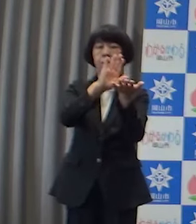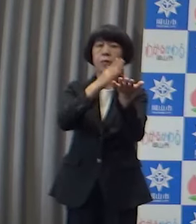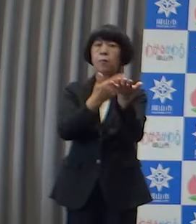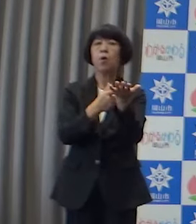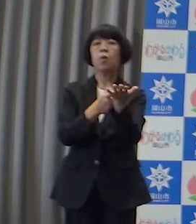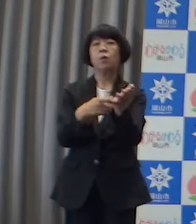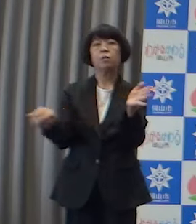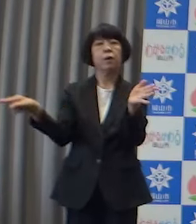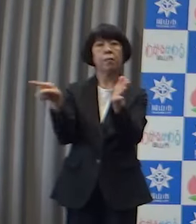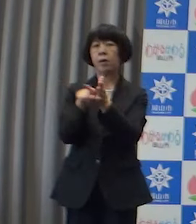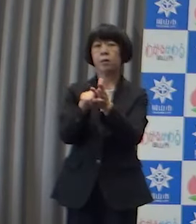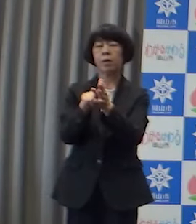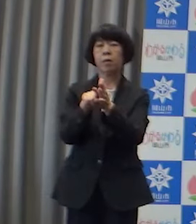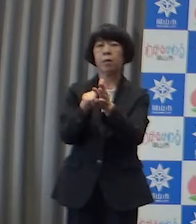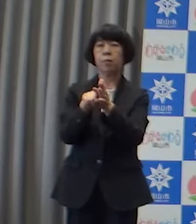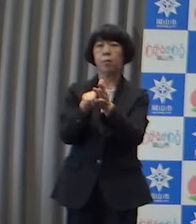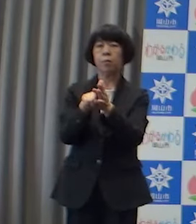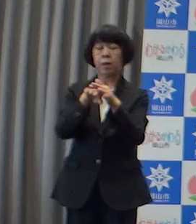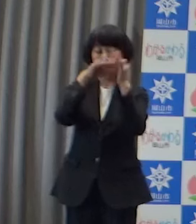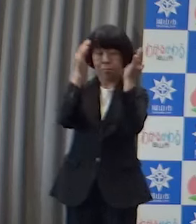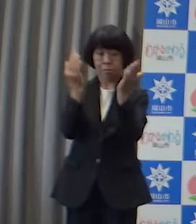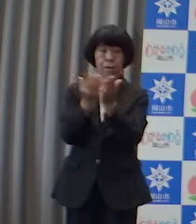を求めたことはありません。